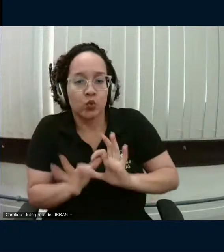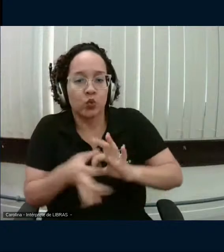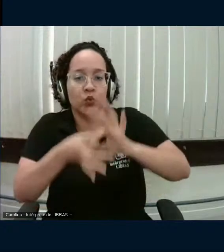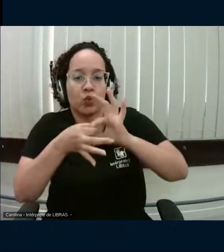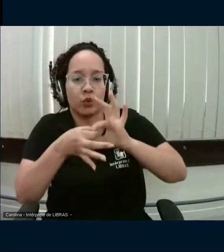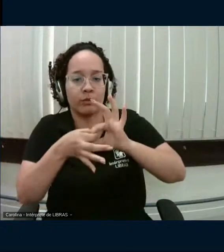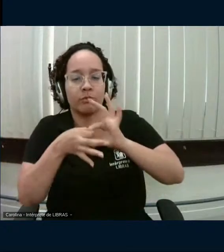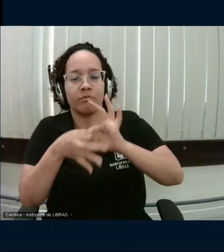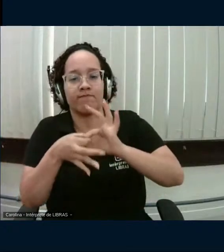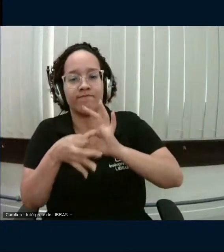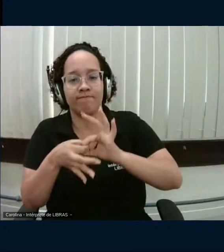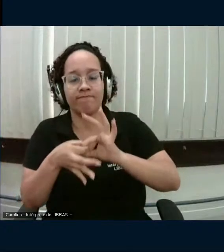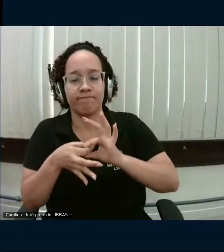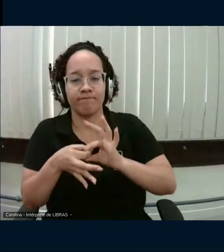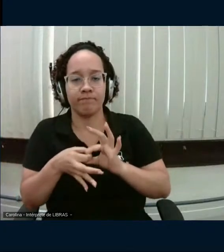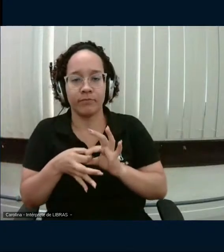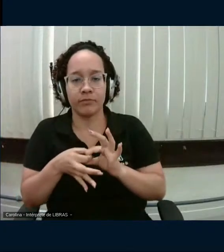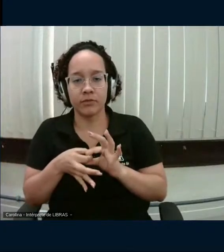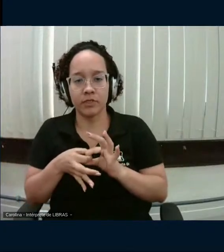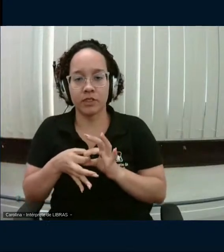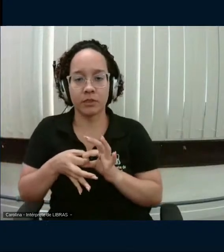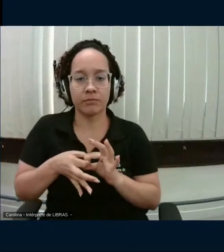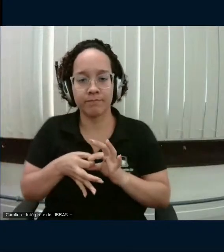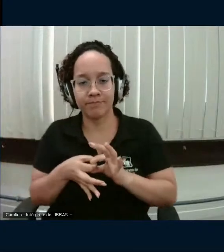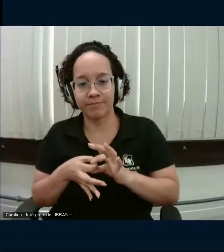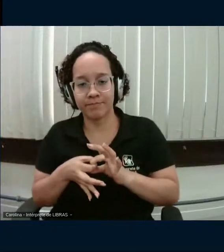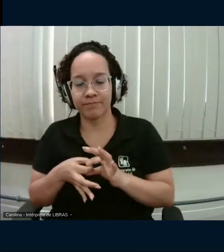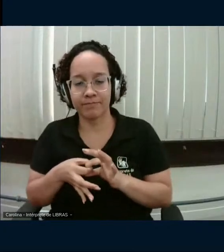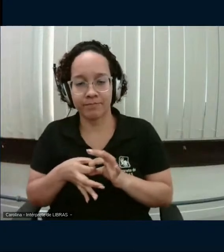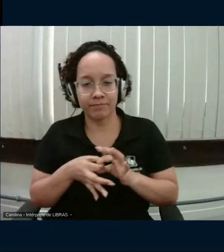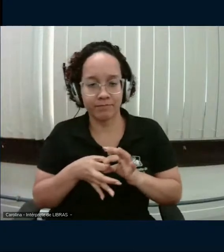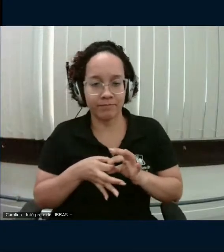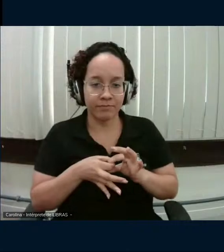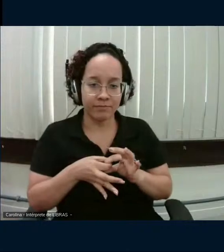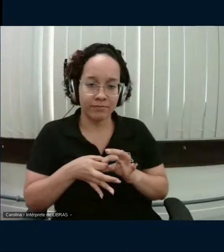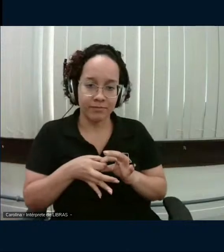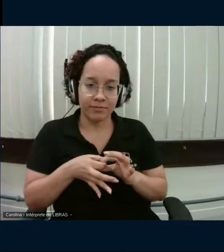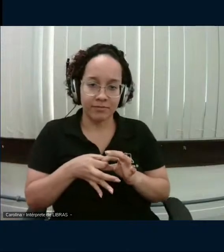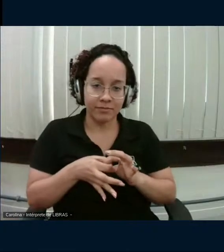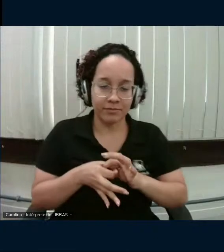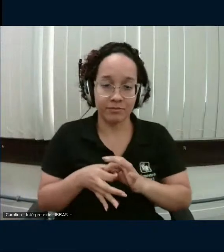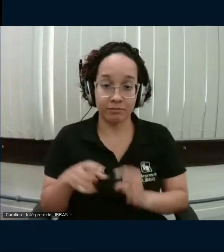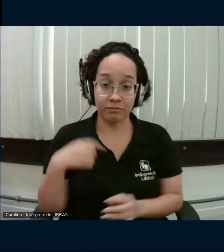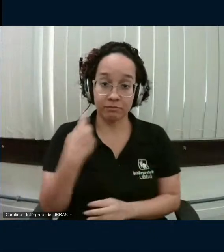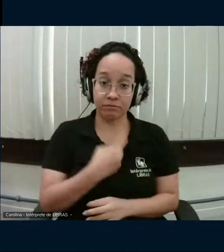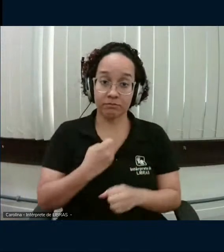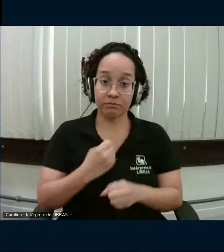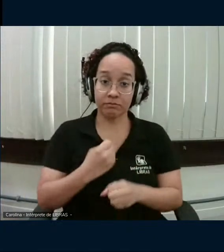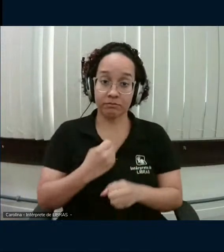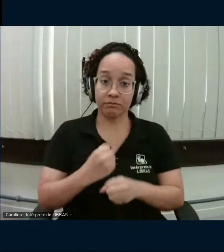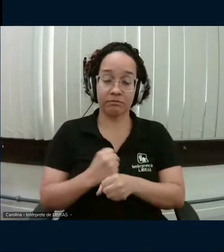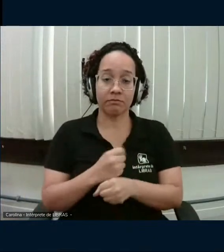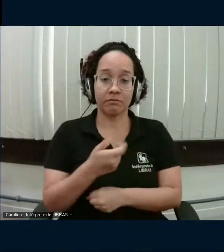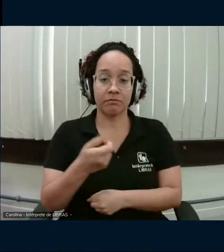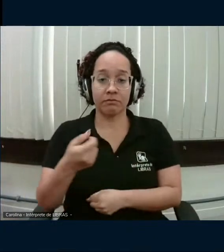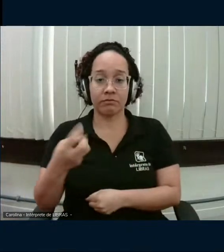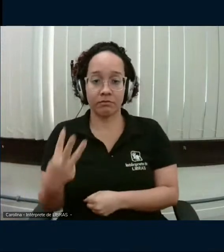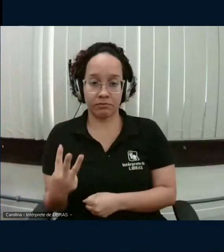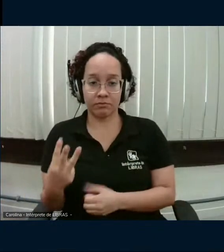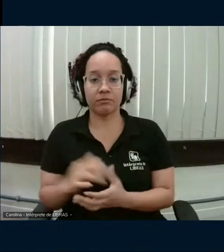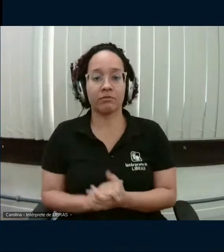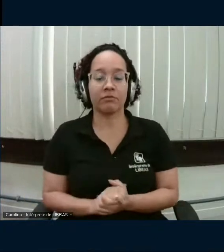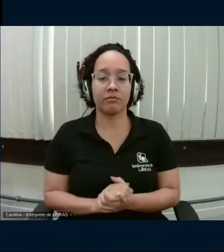dedicada a discutir qual é essa juventude que está no ensino médio. Veja que nós estamos em 2003, quase batendo